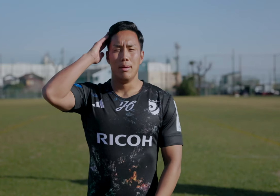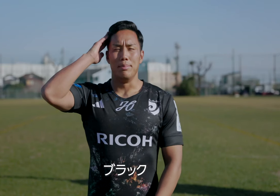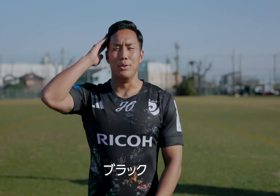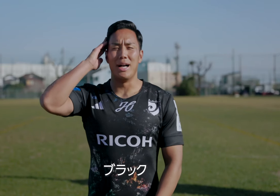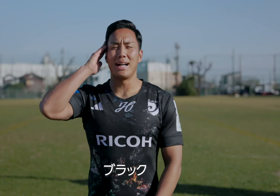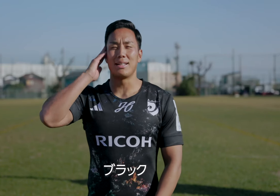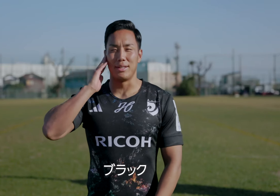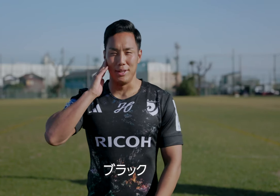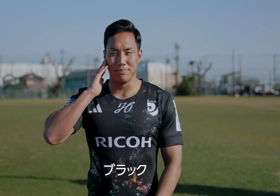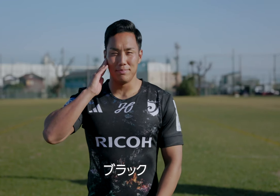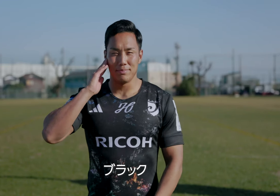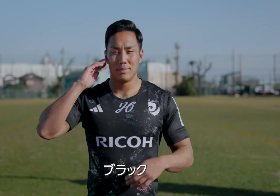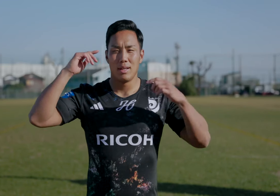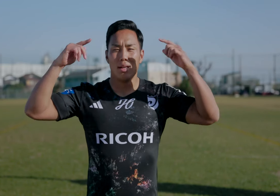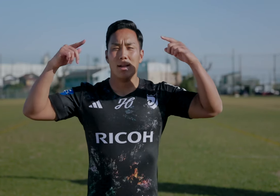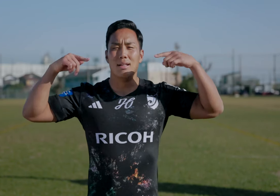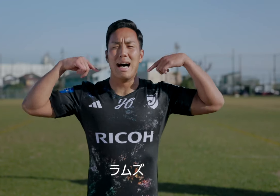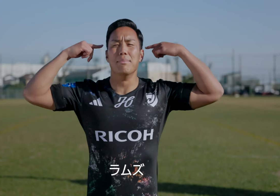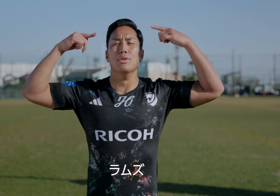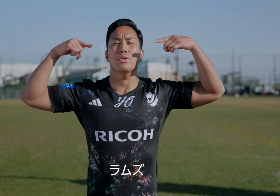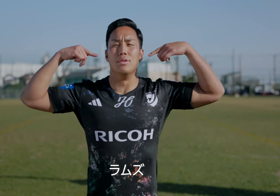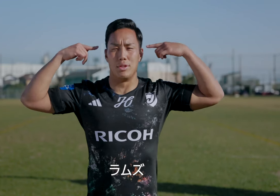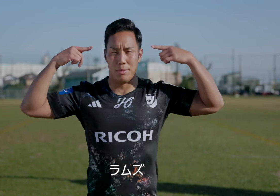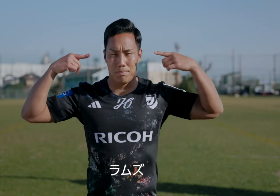ブラックラムズ